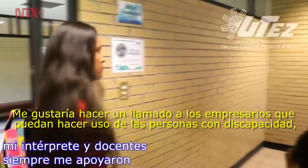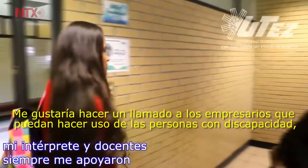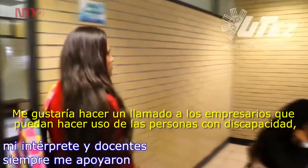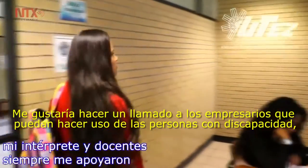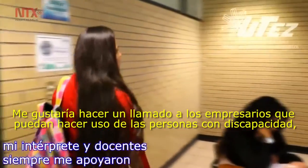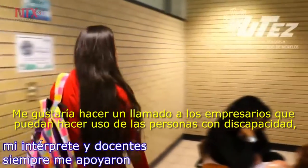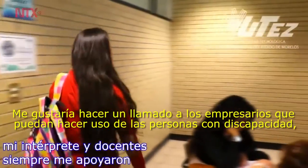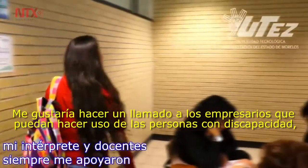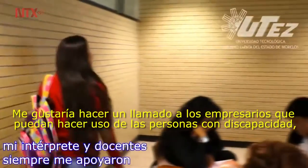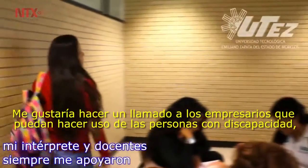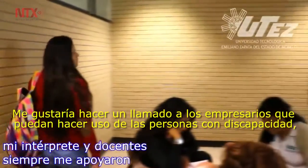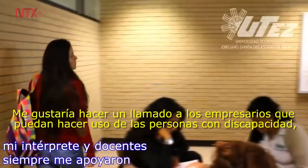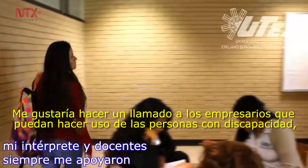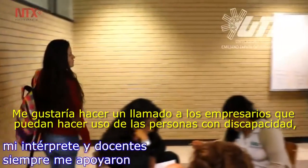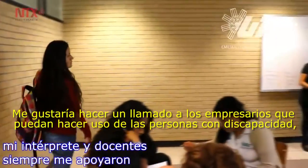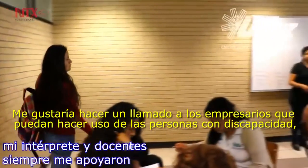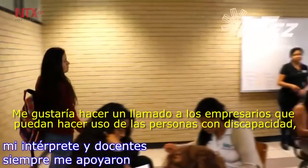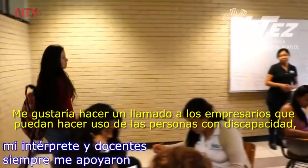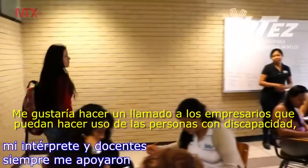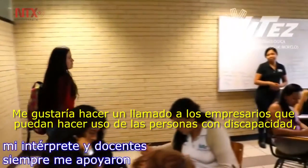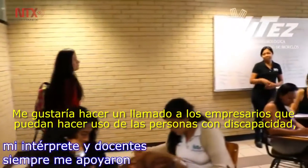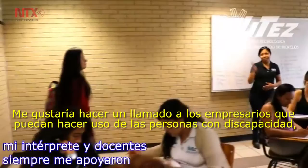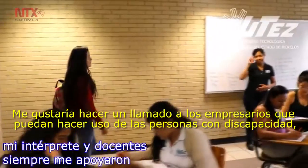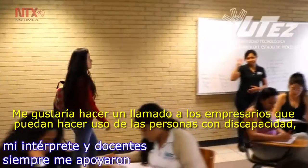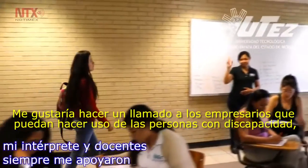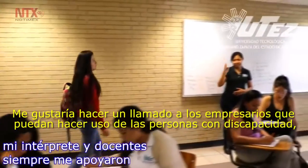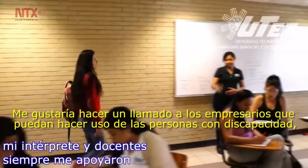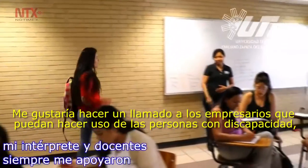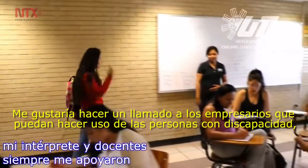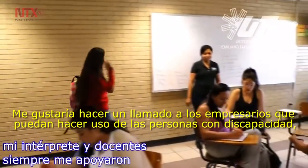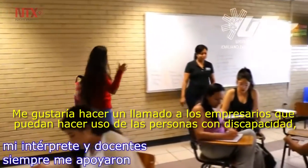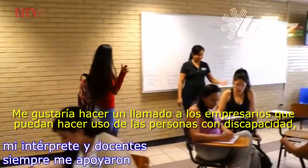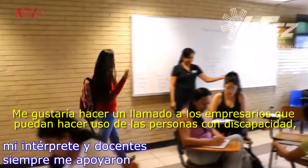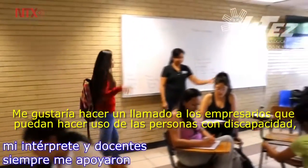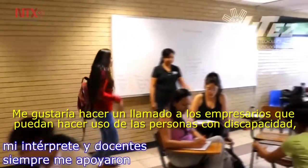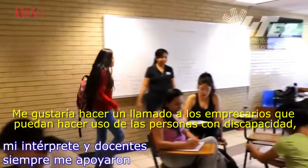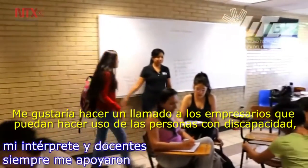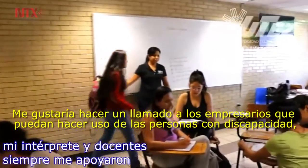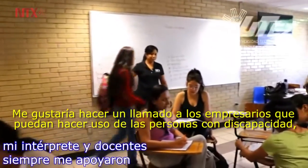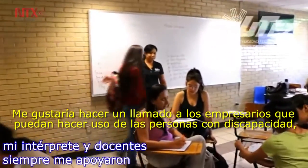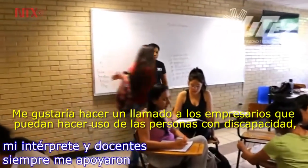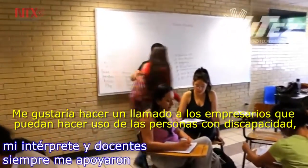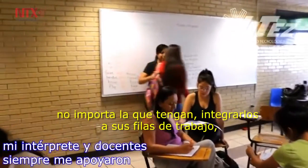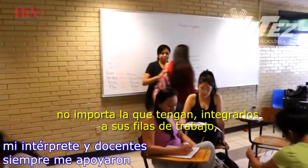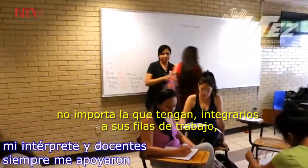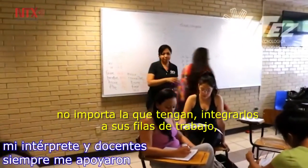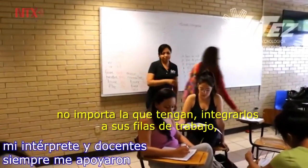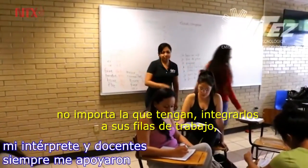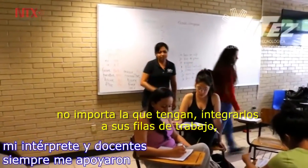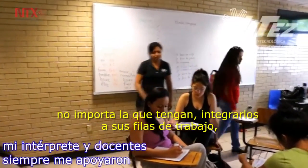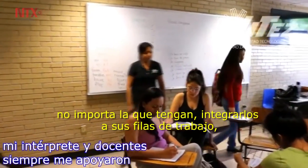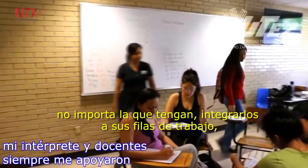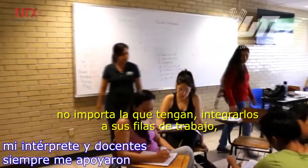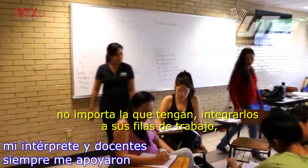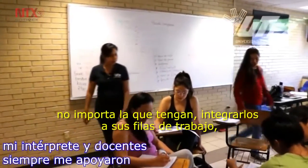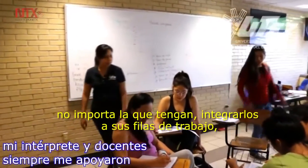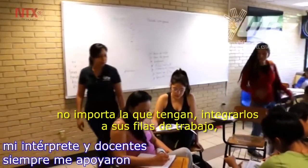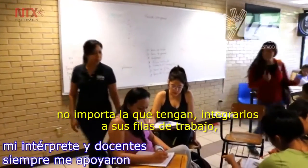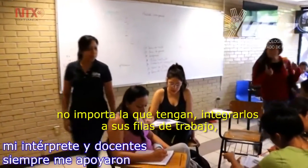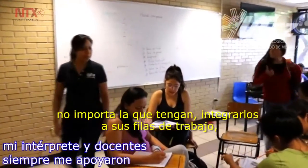empresarios que puedan hacer uso de personas con discapacidad, no importa la que tengan,